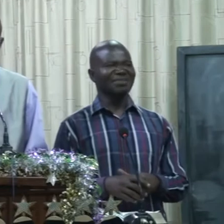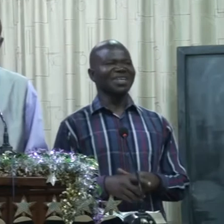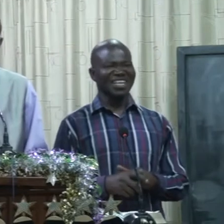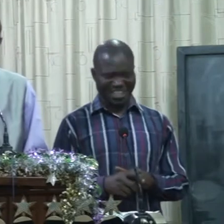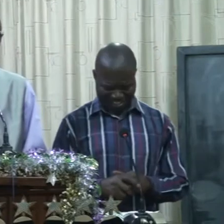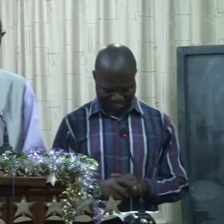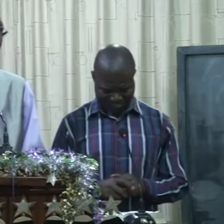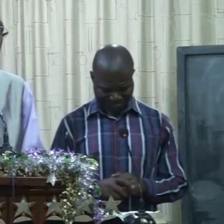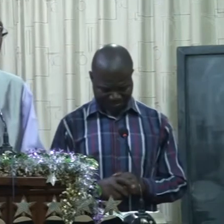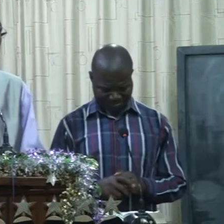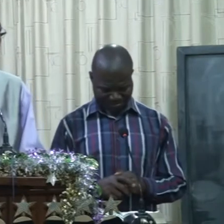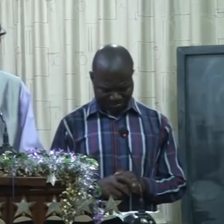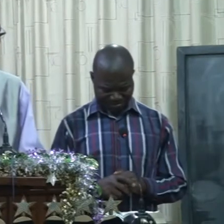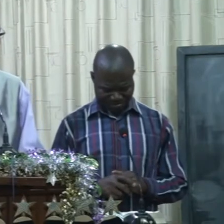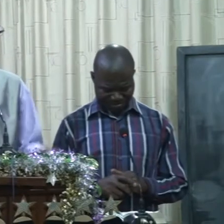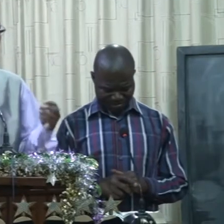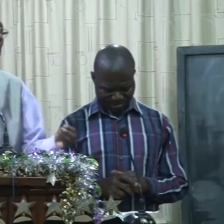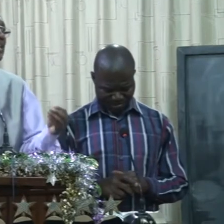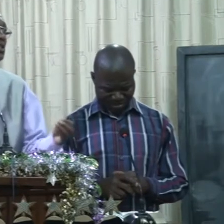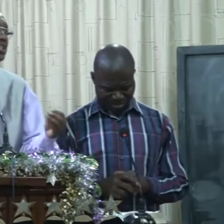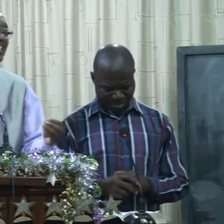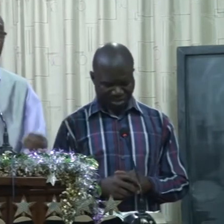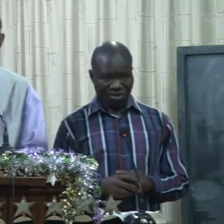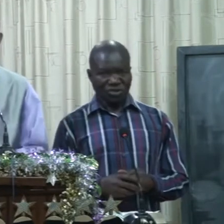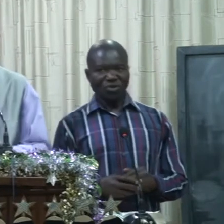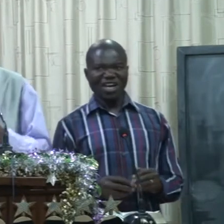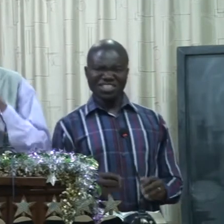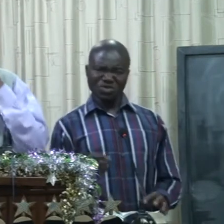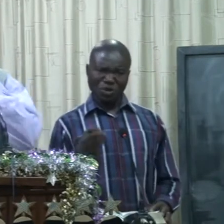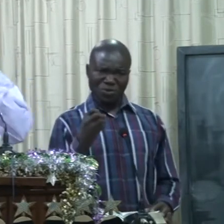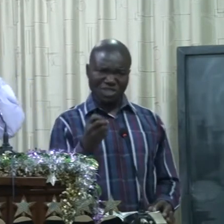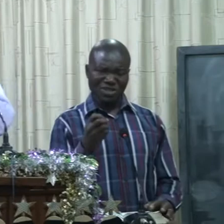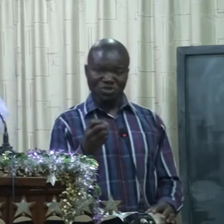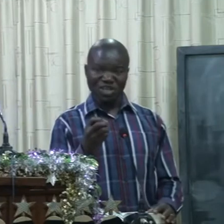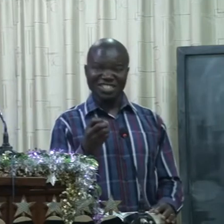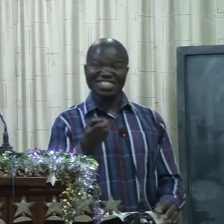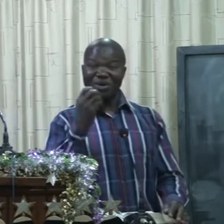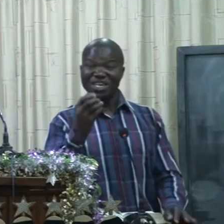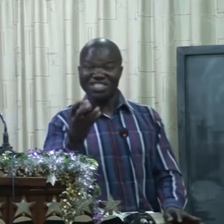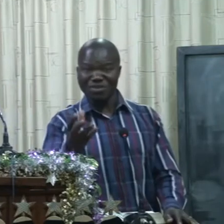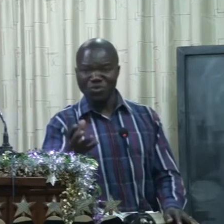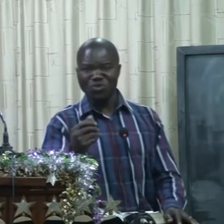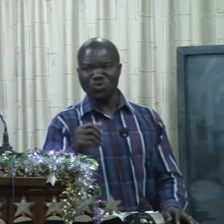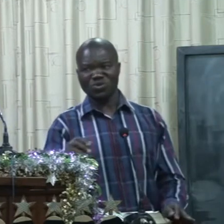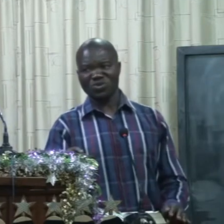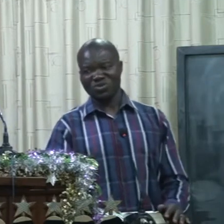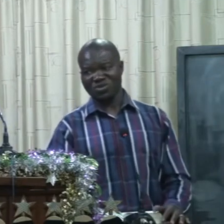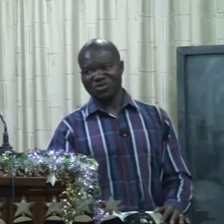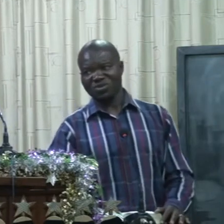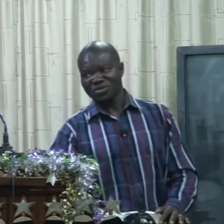milele na milele. Quand on parle du don de Dieu. Wakati tunaposema juu ya zawadi ya